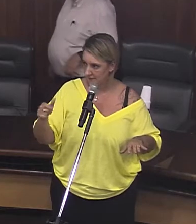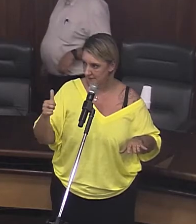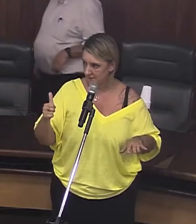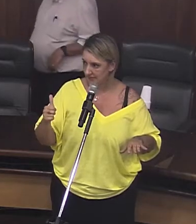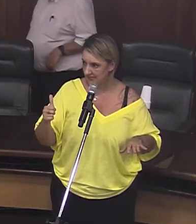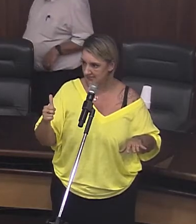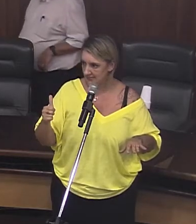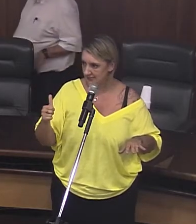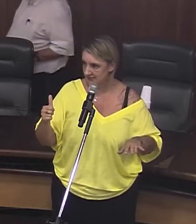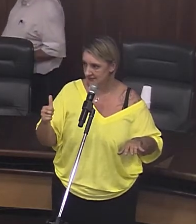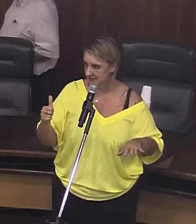Beleza?